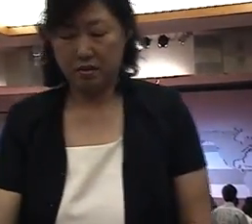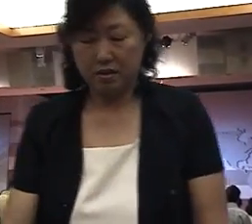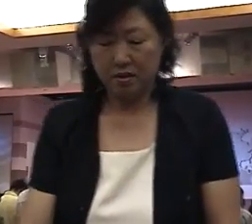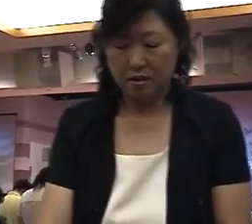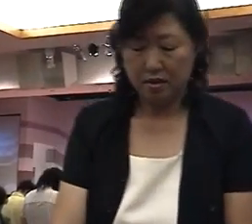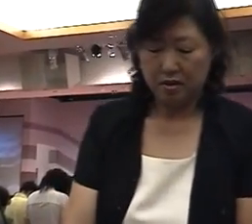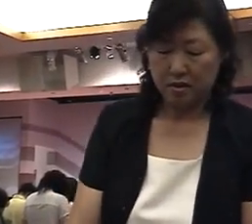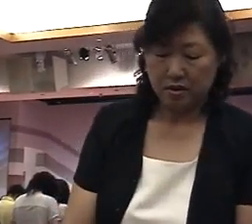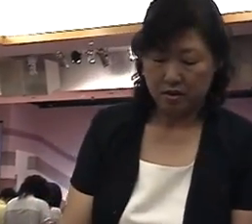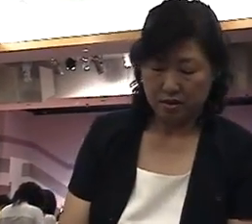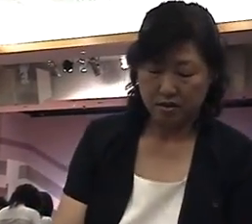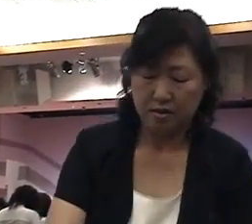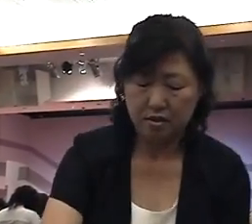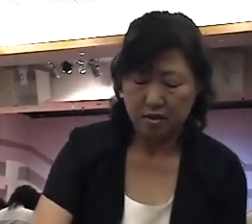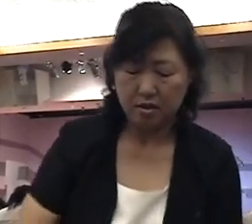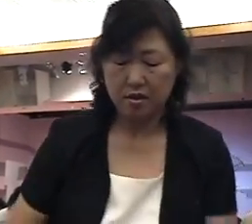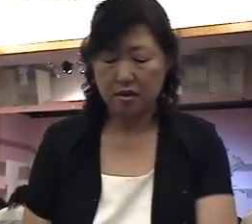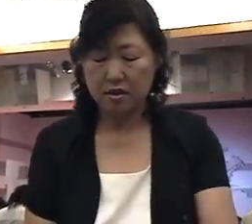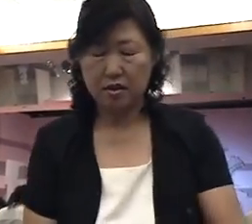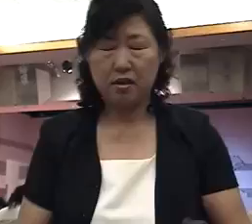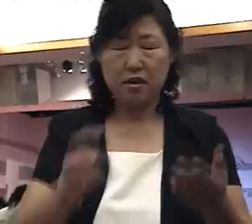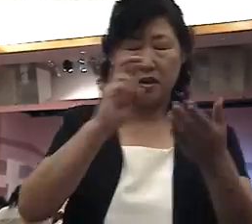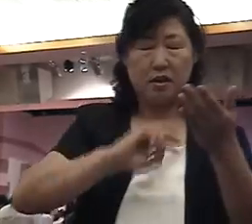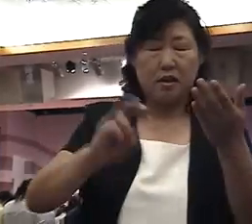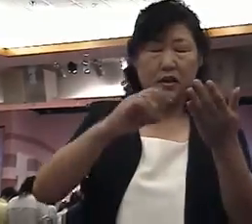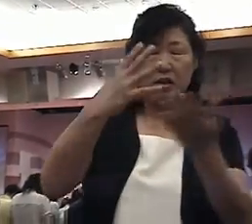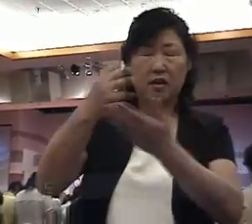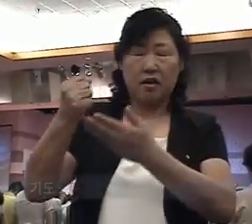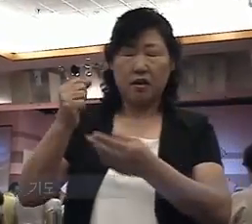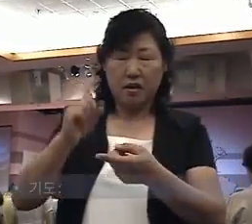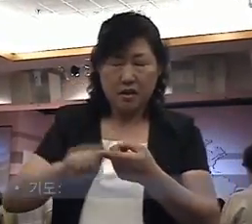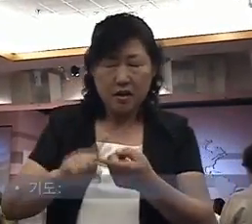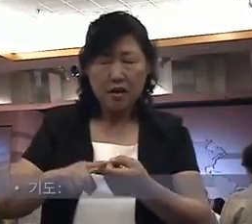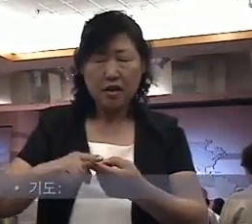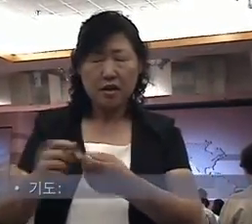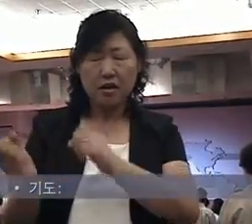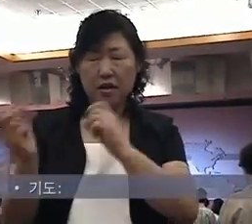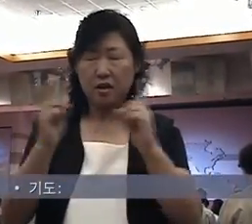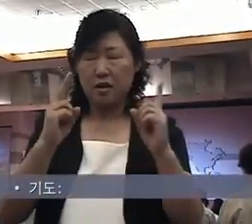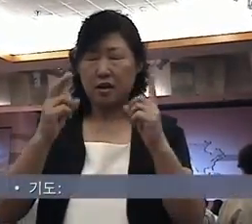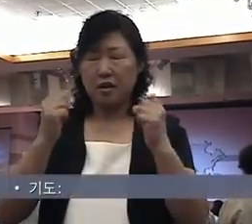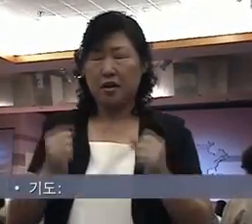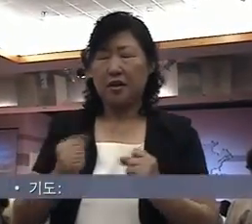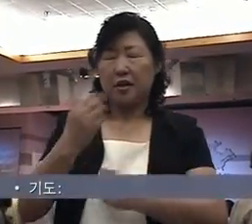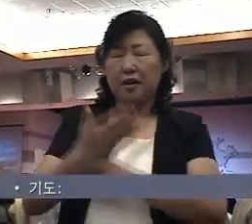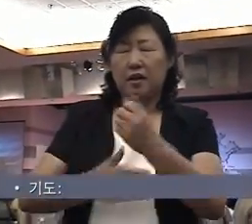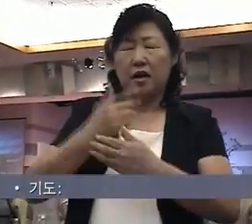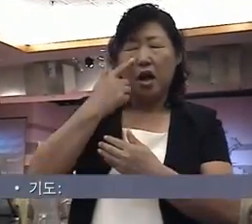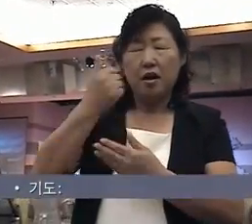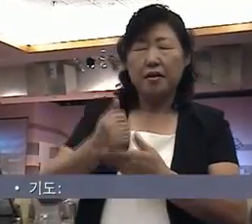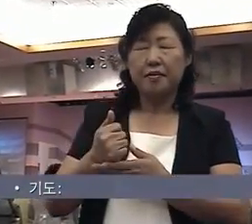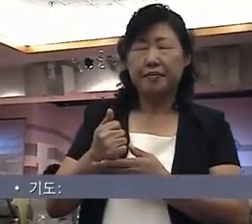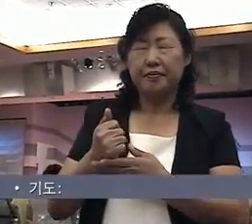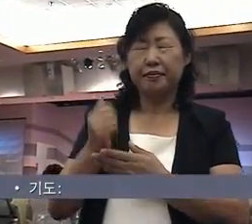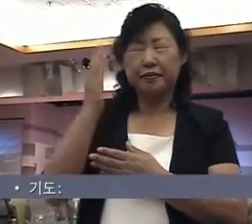찬양받기에 합당하신 살아계신 하나님 아버지, 음부의 권세를 깨뜨리고 반석 위에 내 교회를